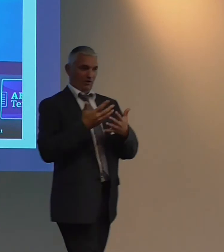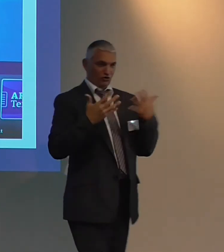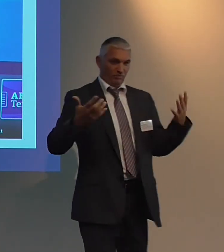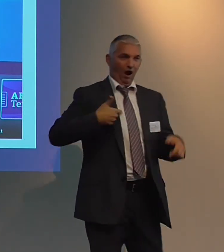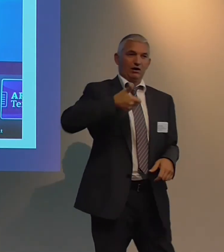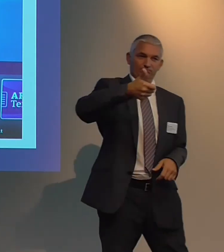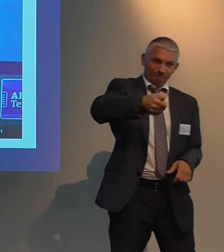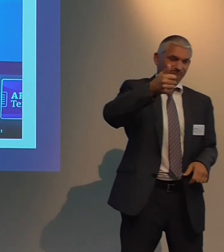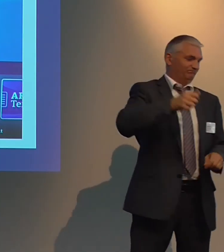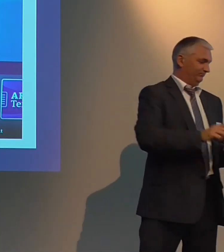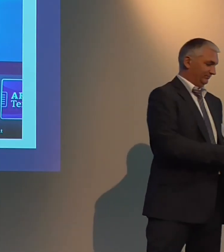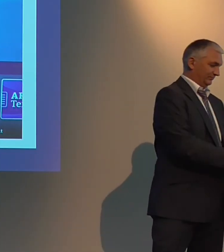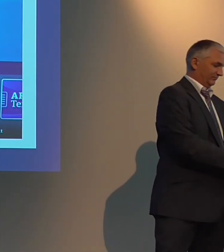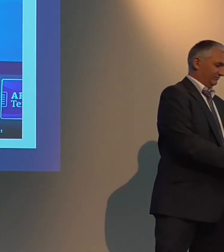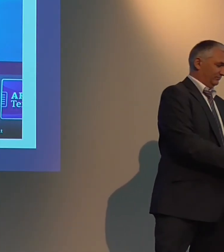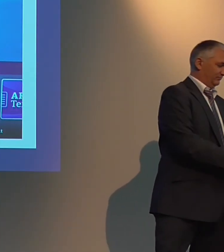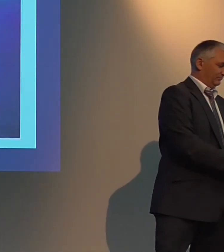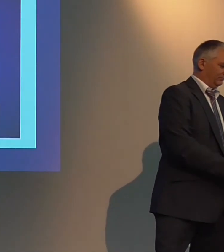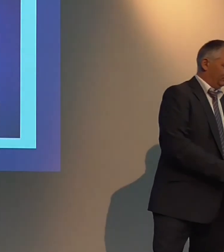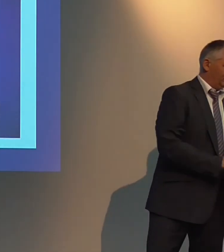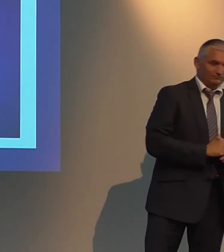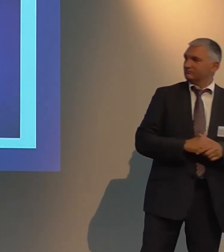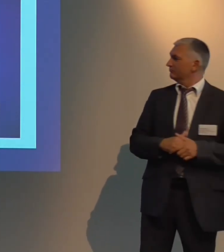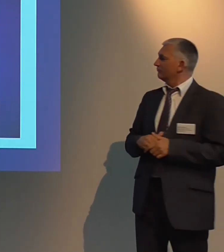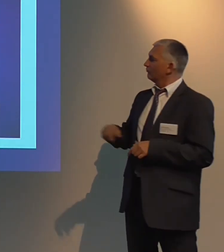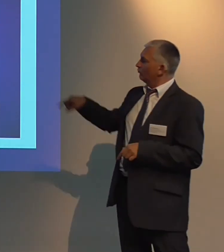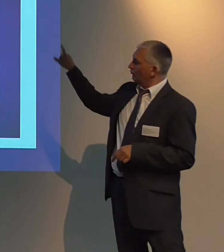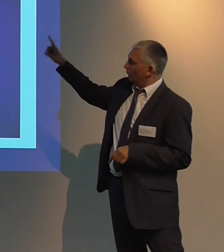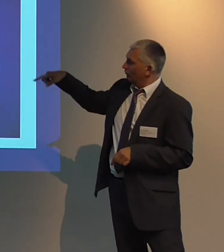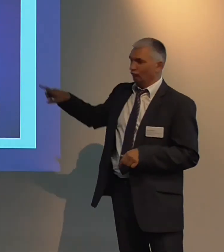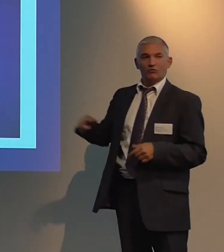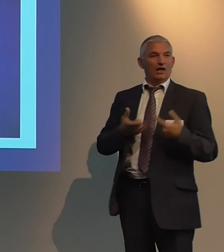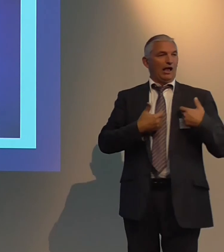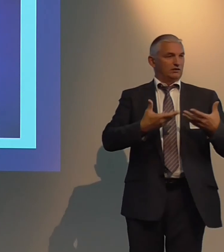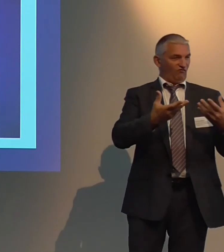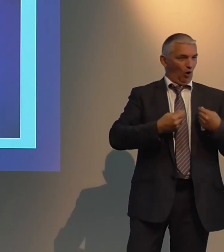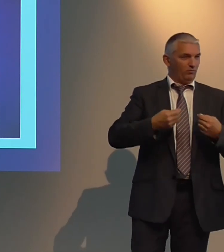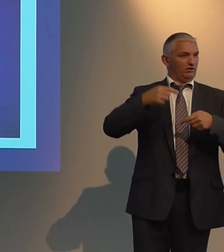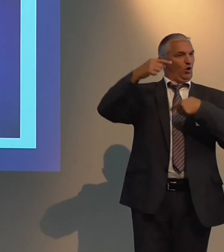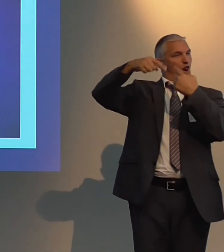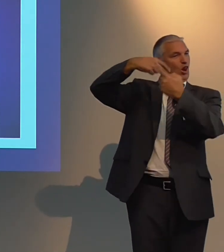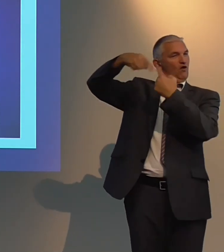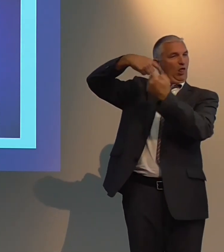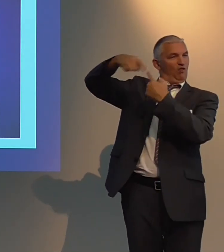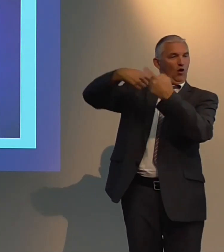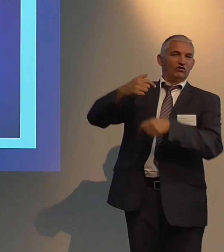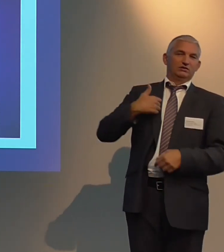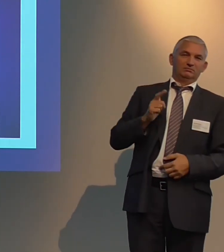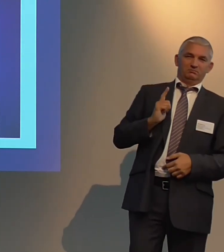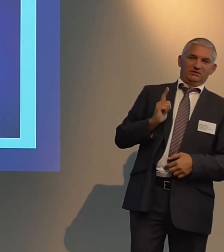kann. Gebärdensprache habe ich auch angeklickt. Ja, und das war das, was ich gesehen habe. Herzlich willkommen zu unserem Livestream mit